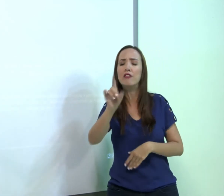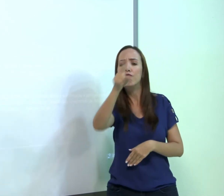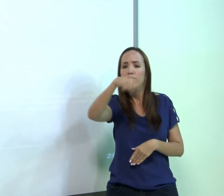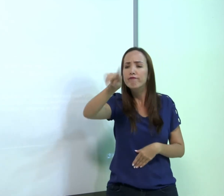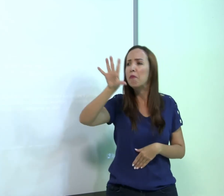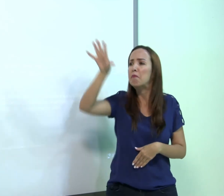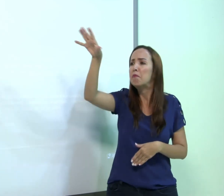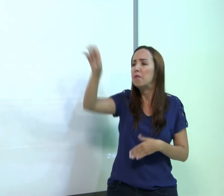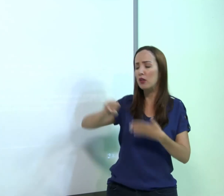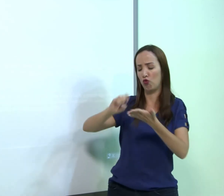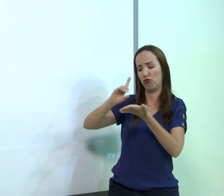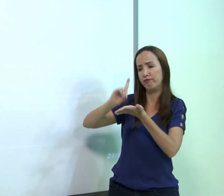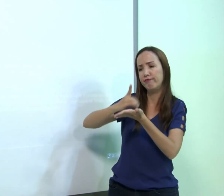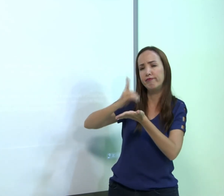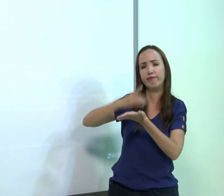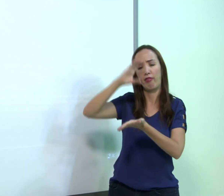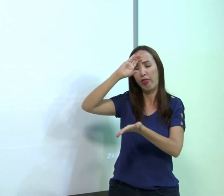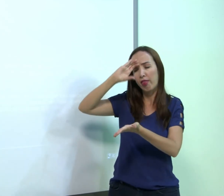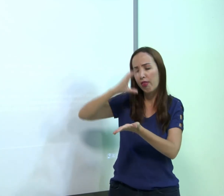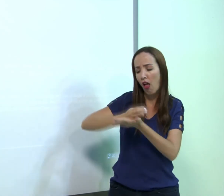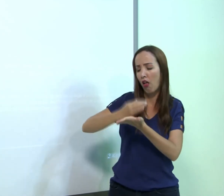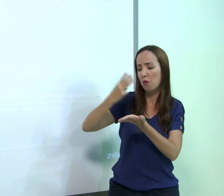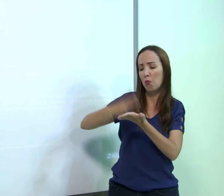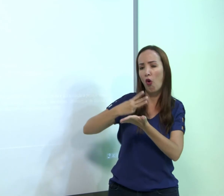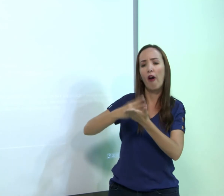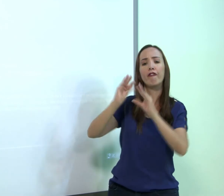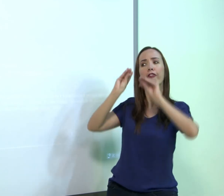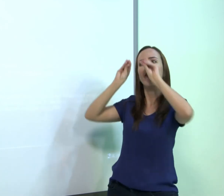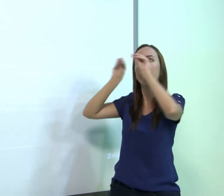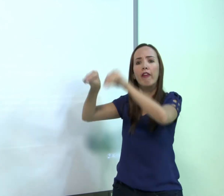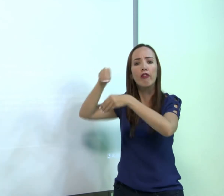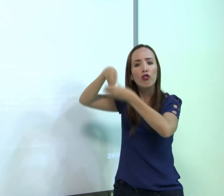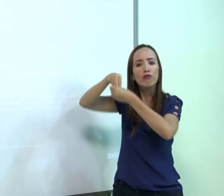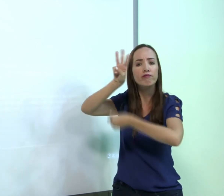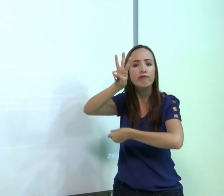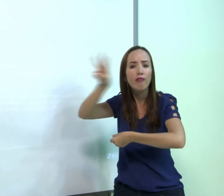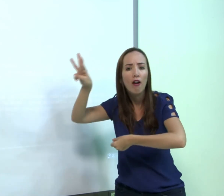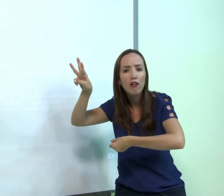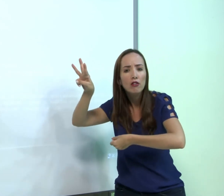Então, sempre que vocês forem utilizar consultas de